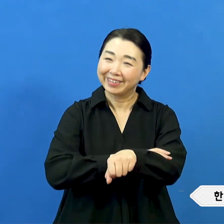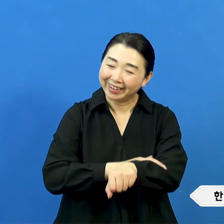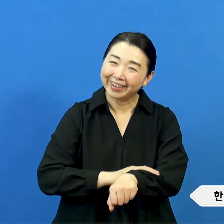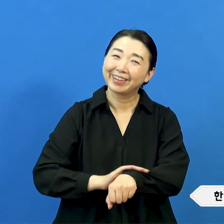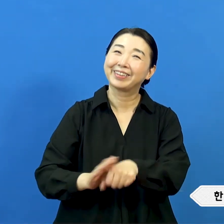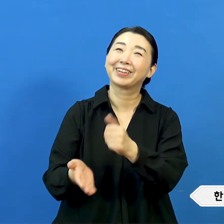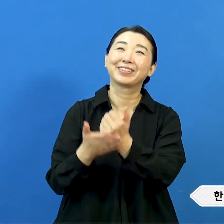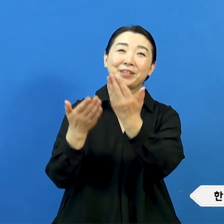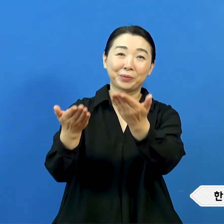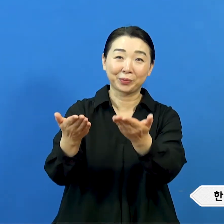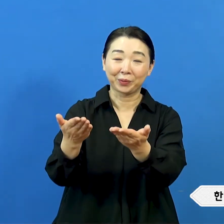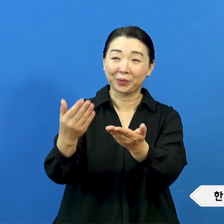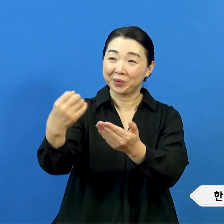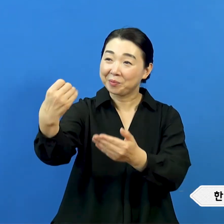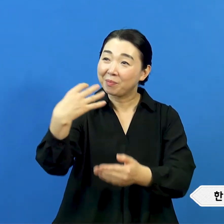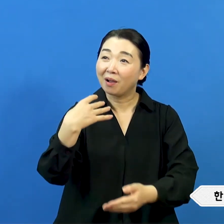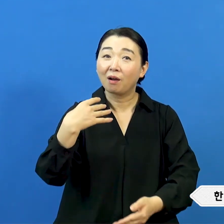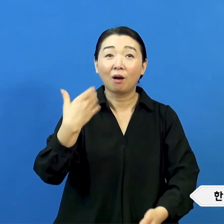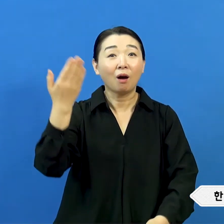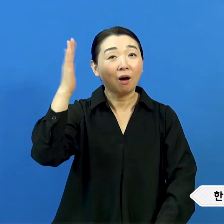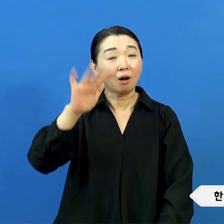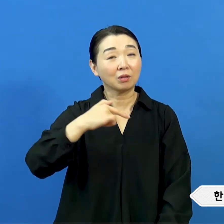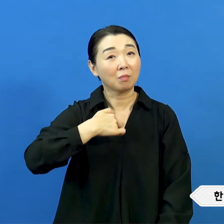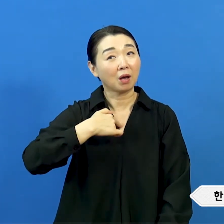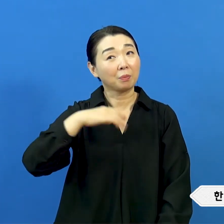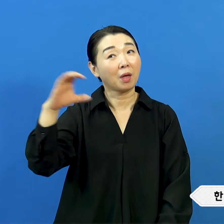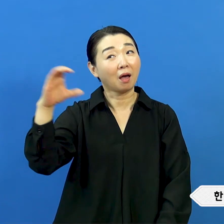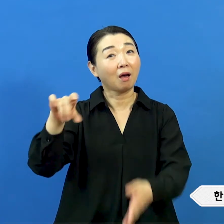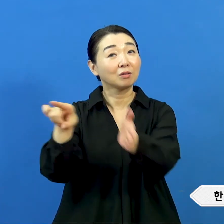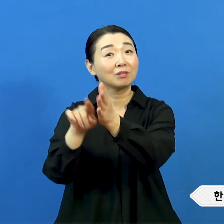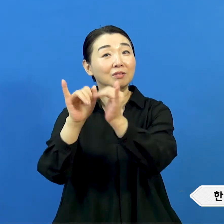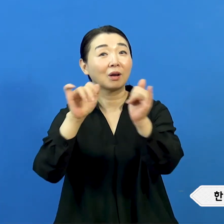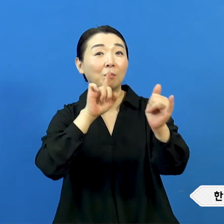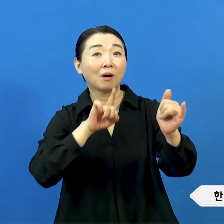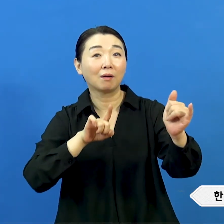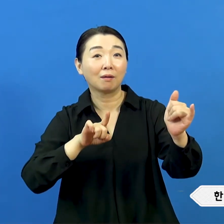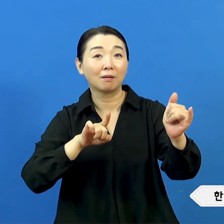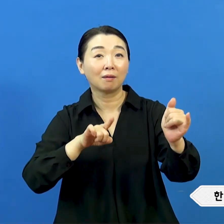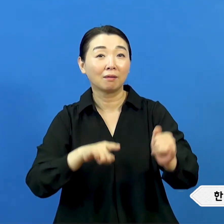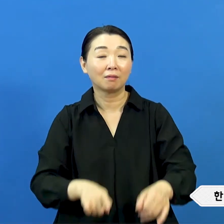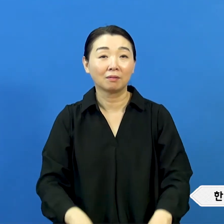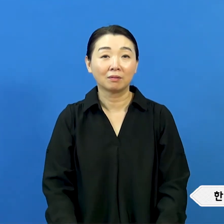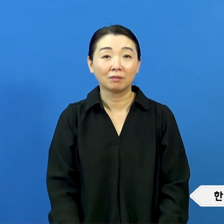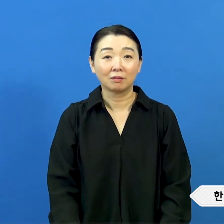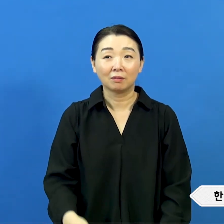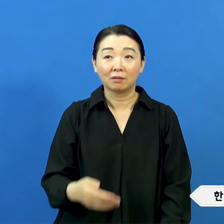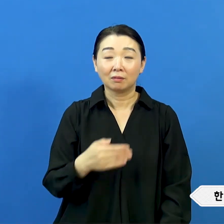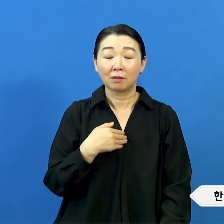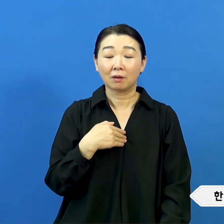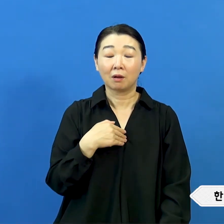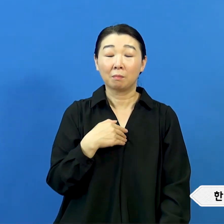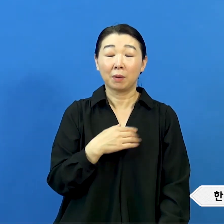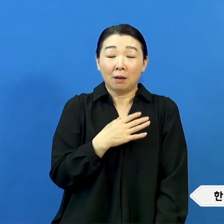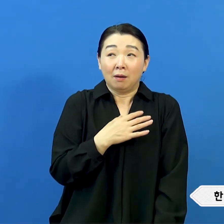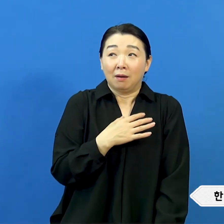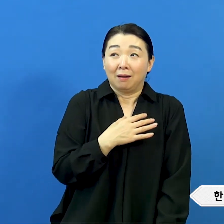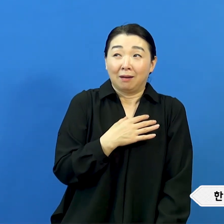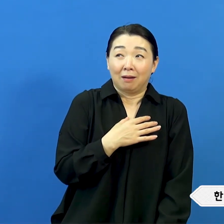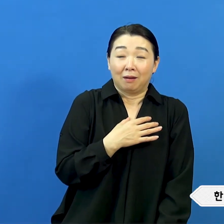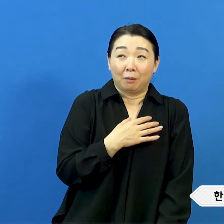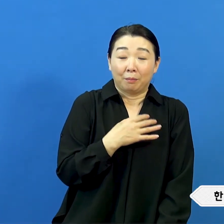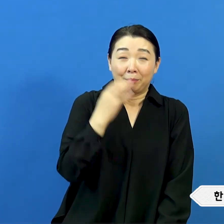이렇게 하니까 그분이 그런데 저는 가톨릭 신자입니다 그럽니다. 제가 순간 좀